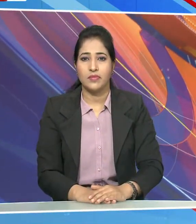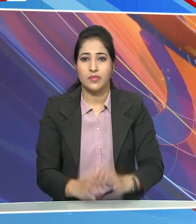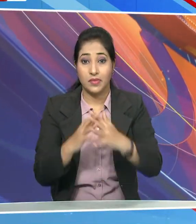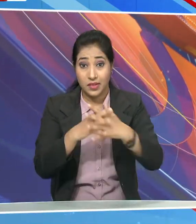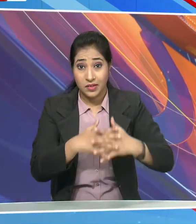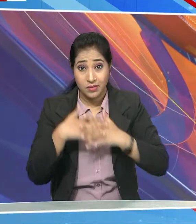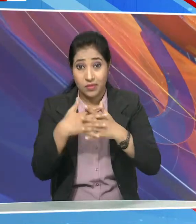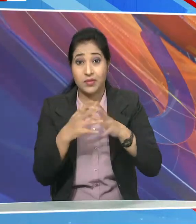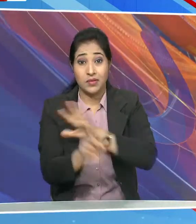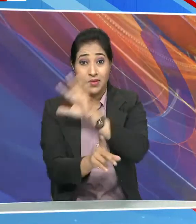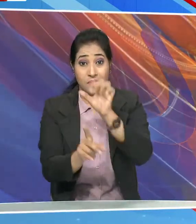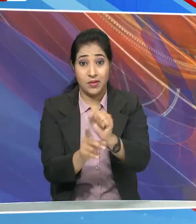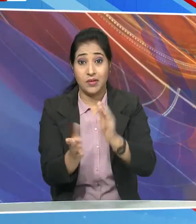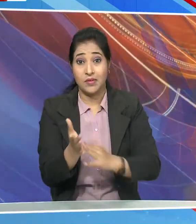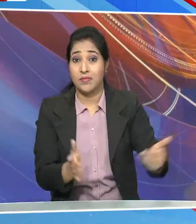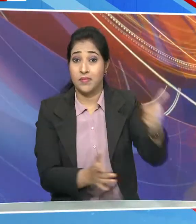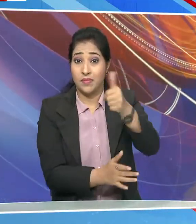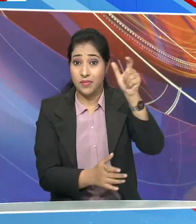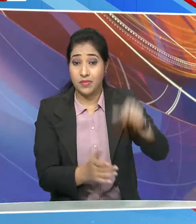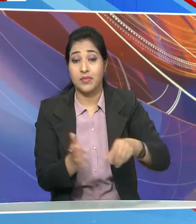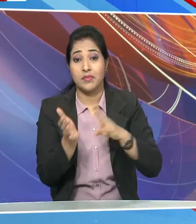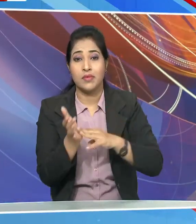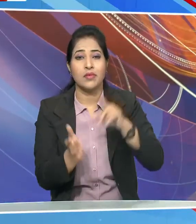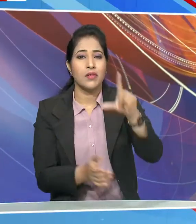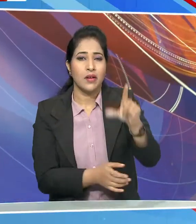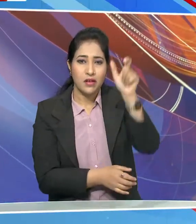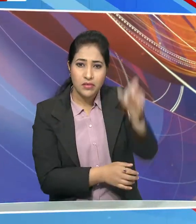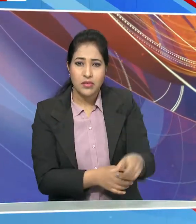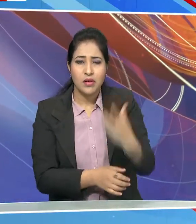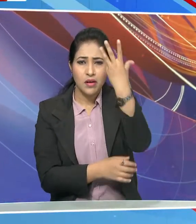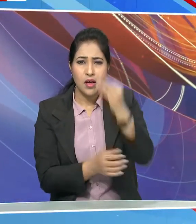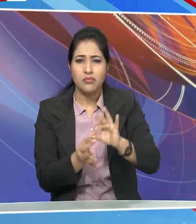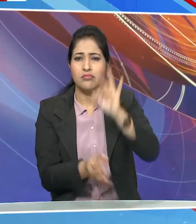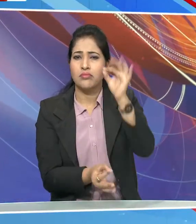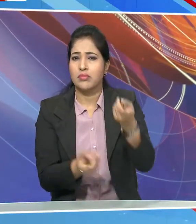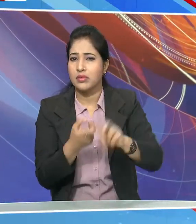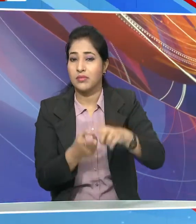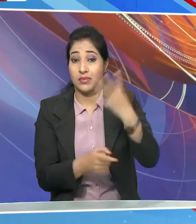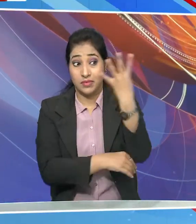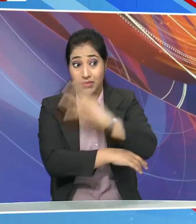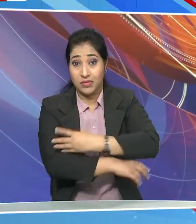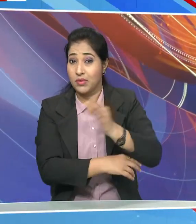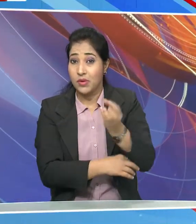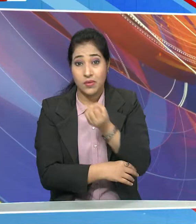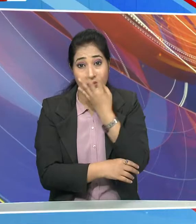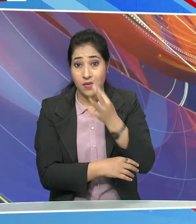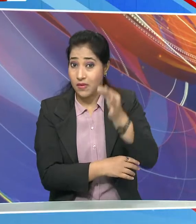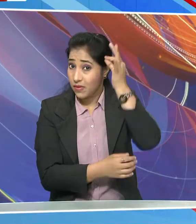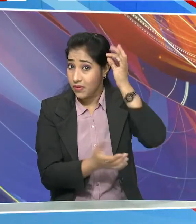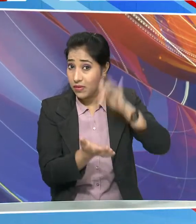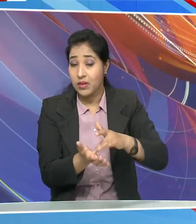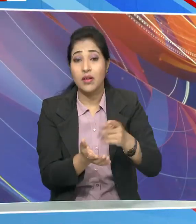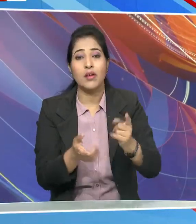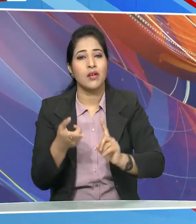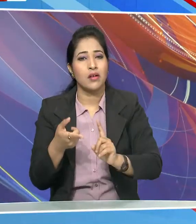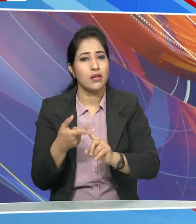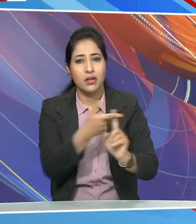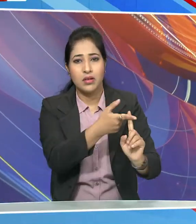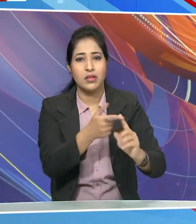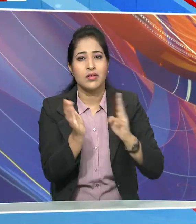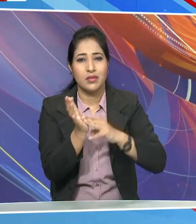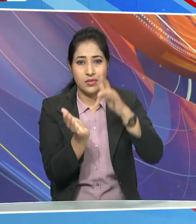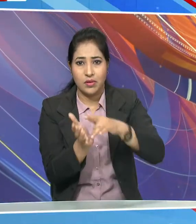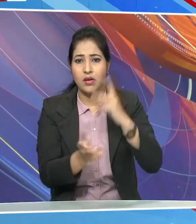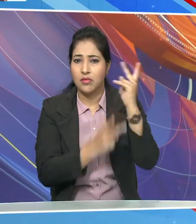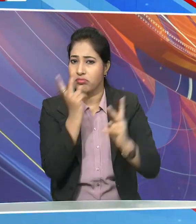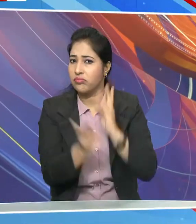विदेश और संस्कृति राज्य मंत्री मीनाक्षी लेखी डेरा कर दिवसीय क्रोएशिया और उत्तर मेसिडोनिया की आधिकारिक